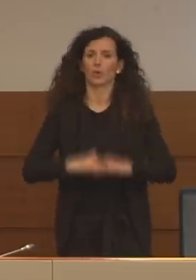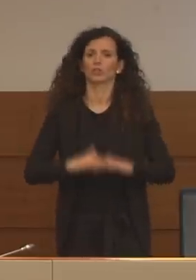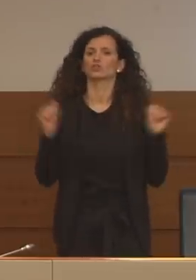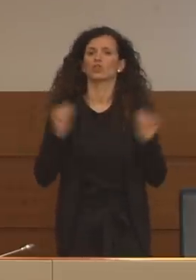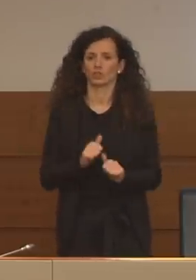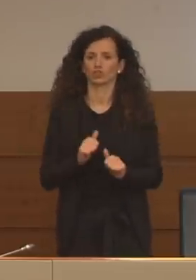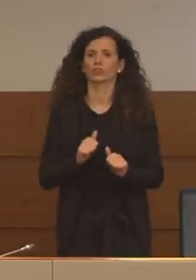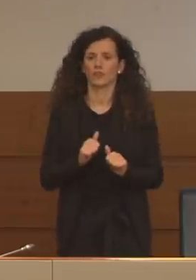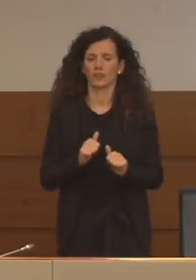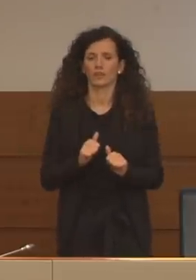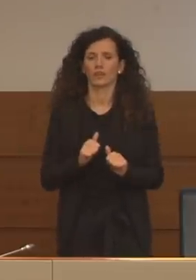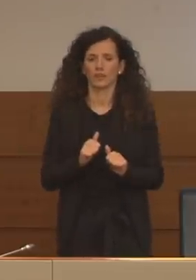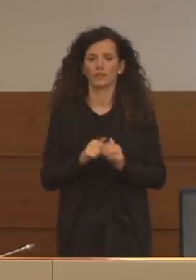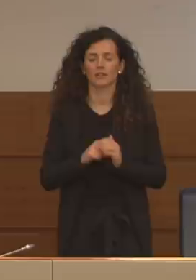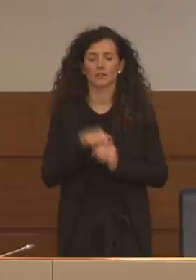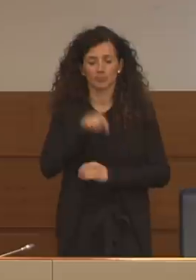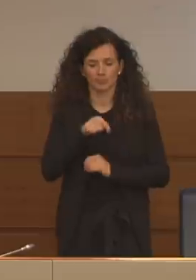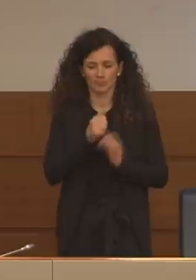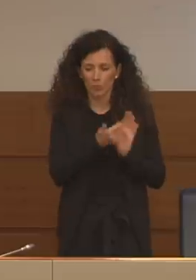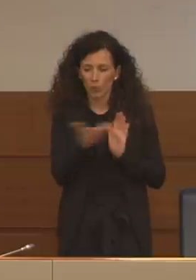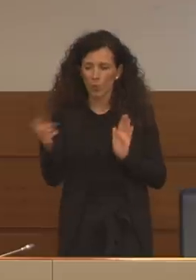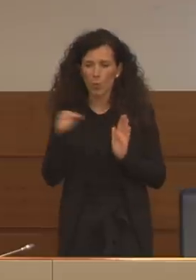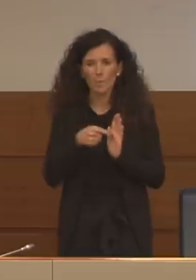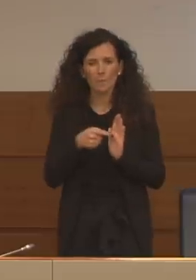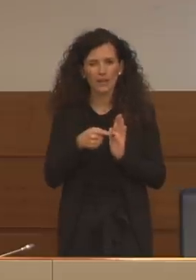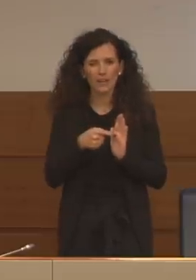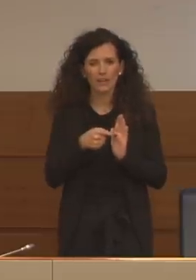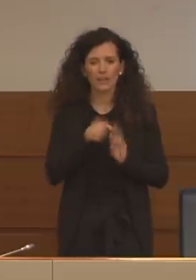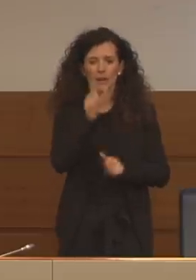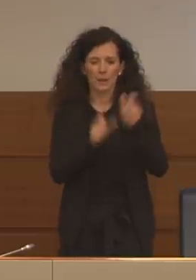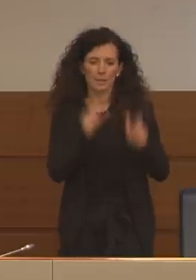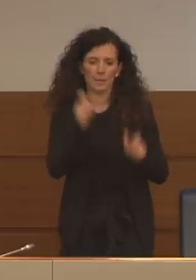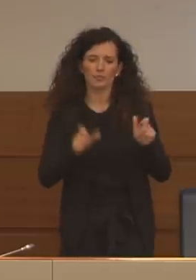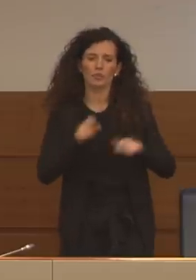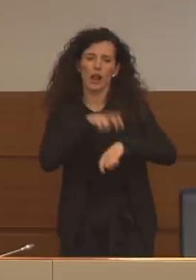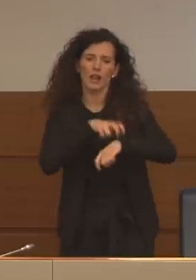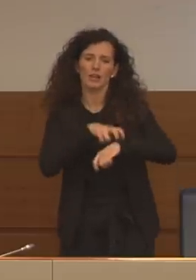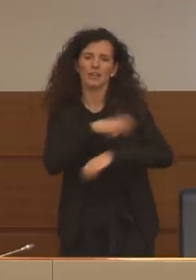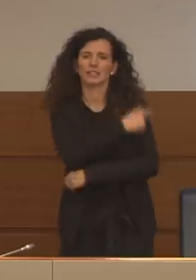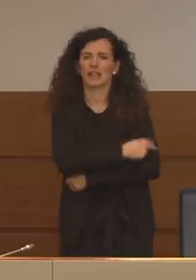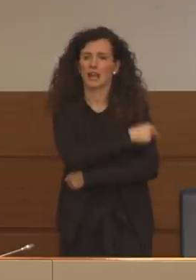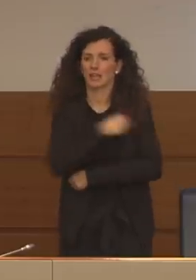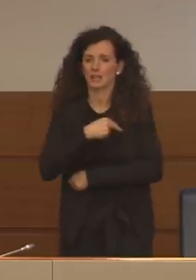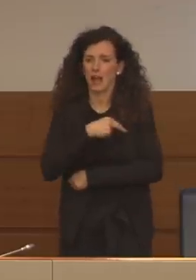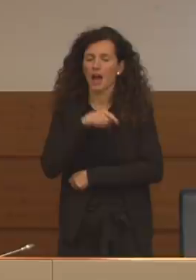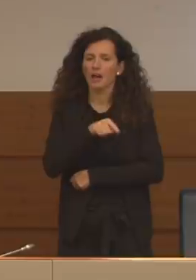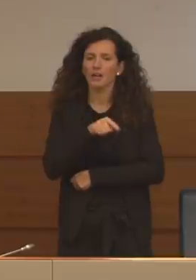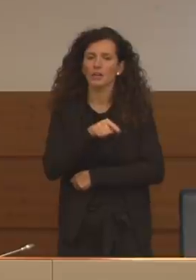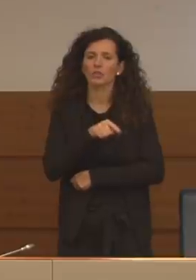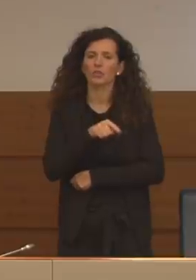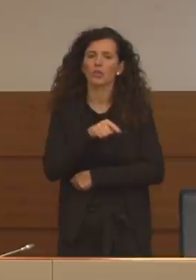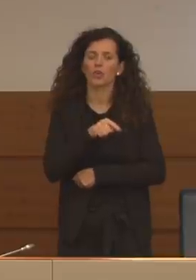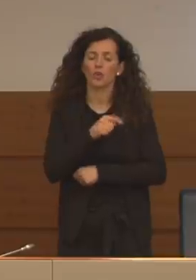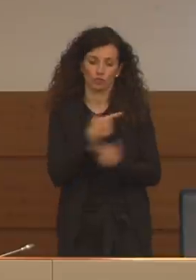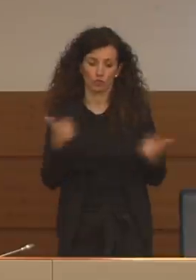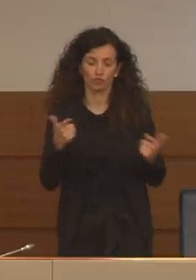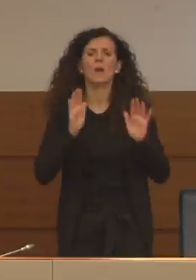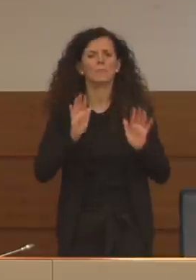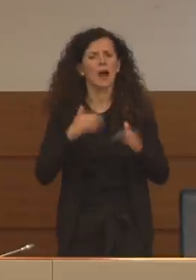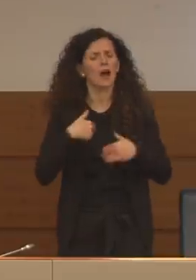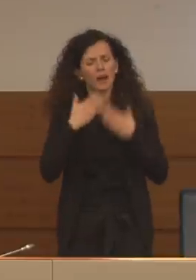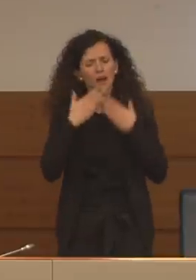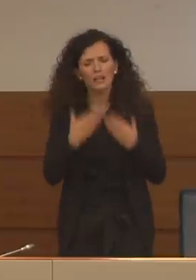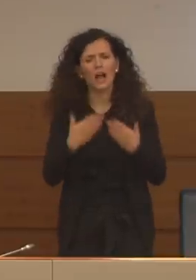qui non sono censiti i numeri del personale sanitario che ancora una volta ringraziamo come